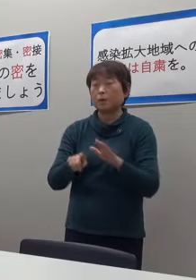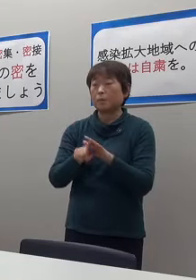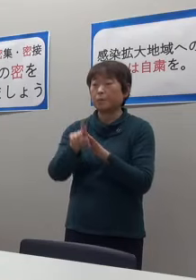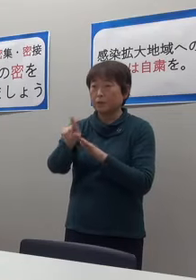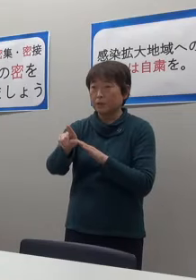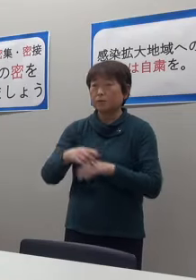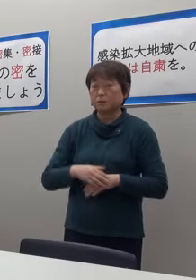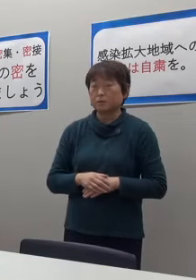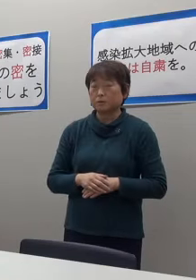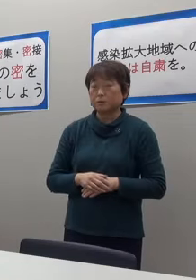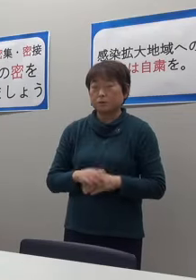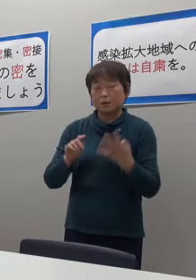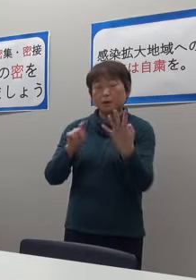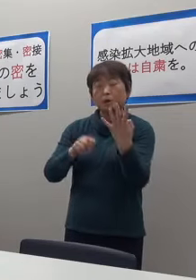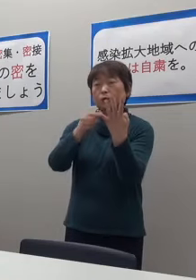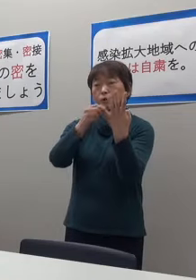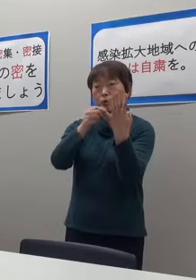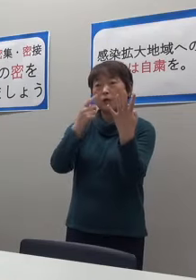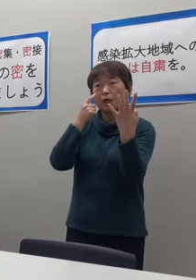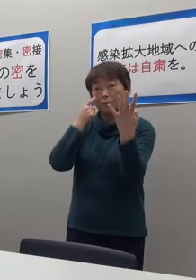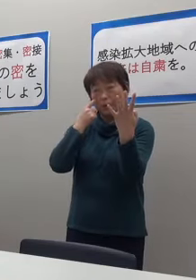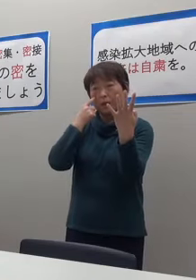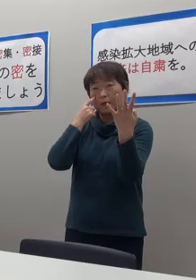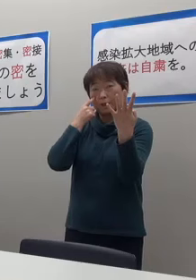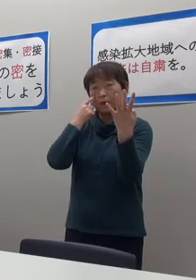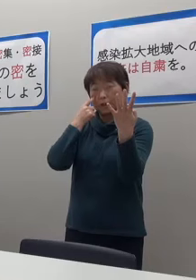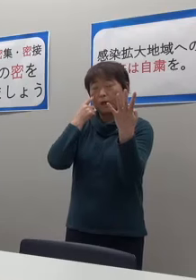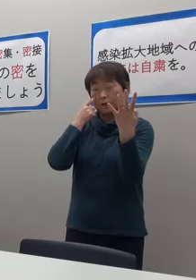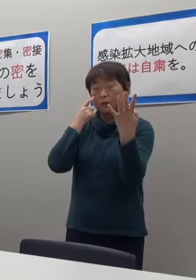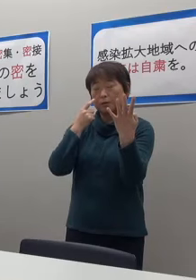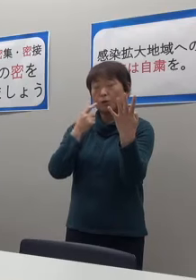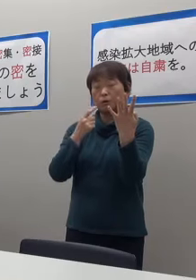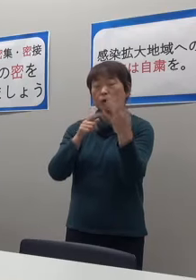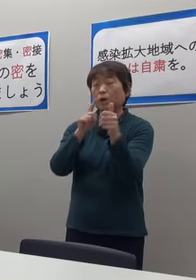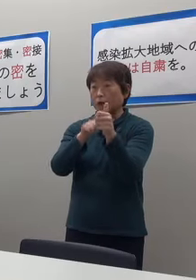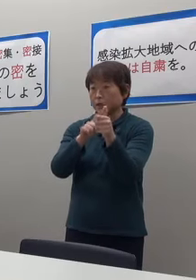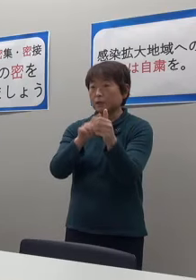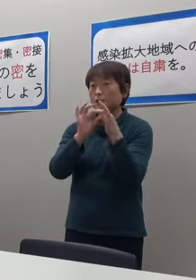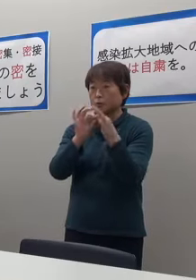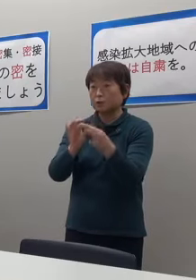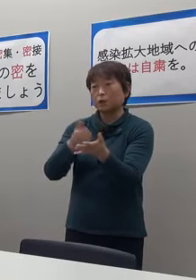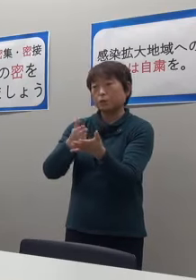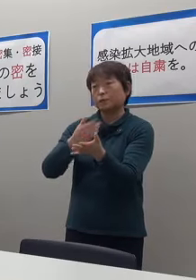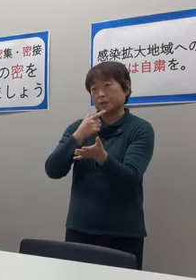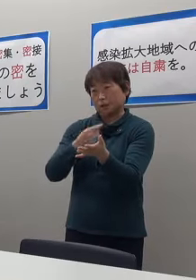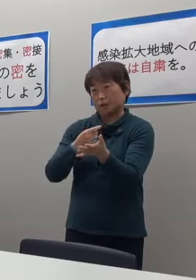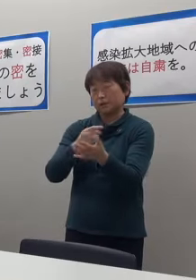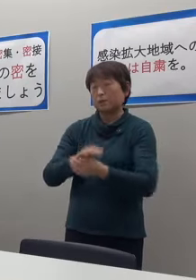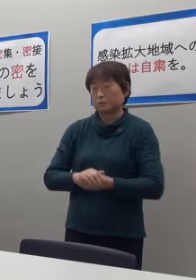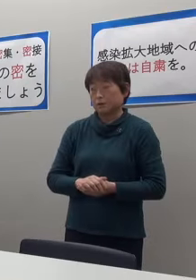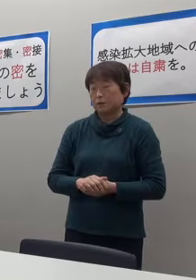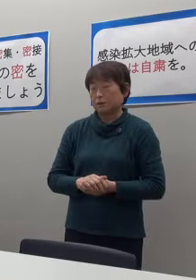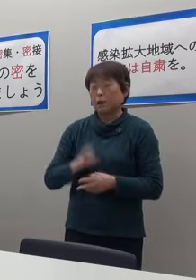最初の症例って言いますか、4年目とかをちょっとこう中心にちょっとお話したいんですけれども、基本的に一つのこうフロアの中